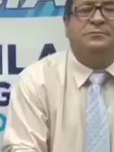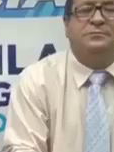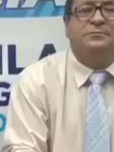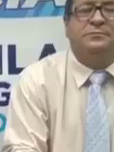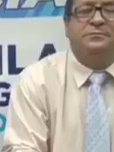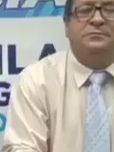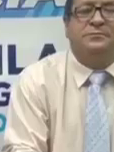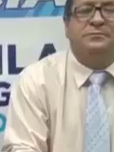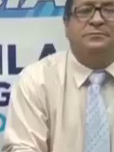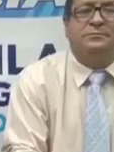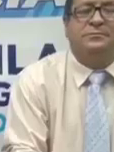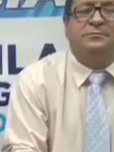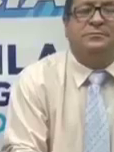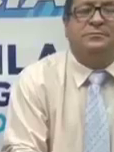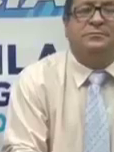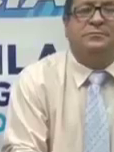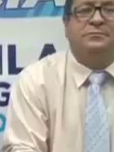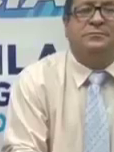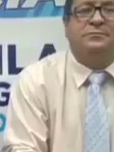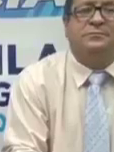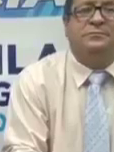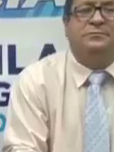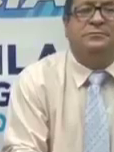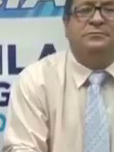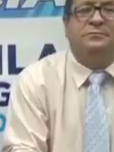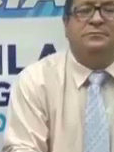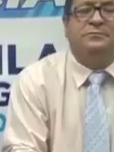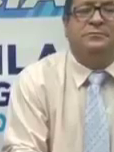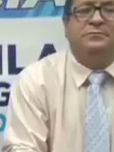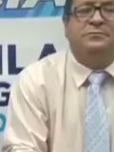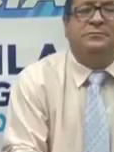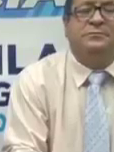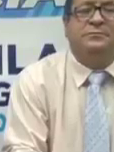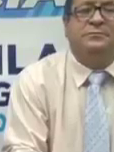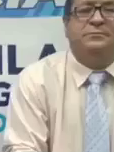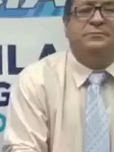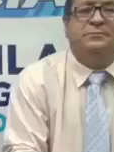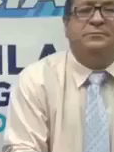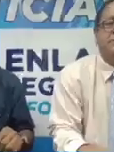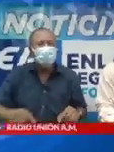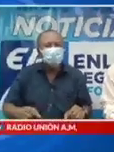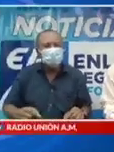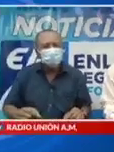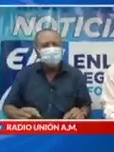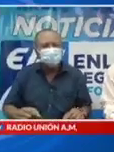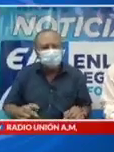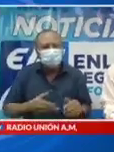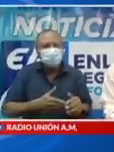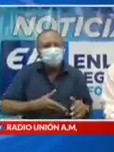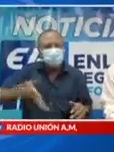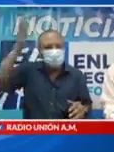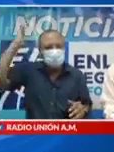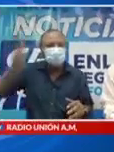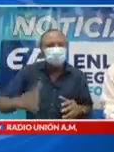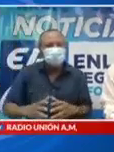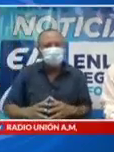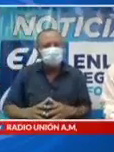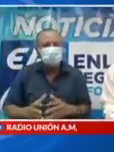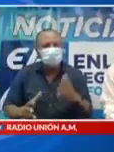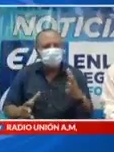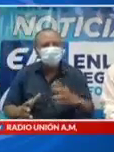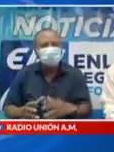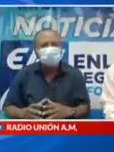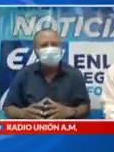nosotros caminando con el calor de la costa y también durmiendo en el frío de la sierra.